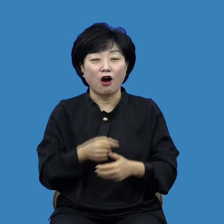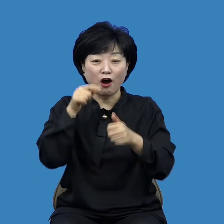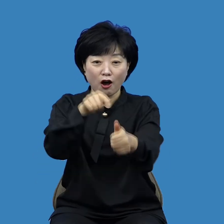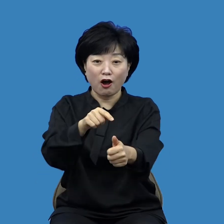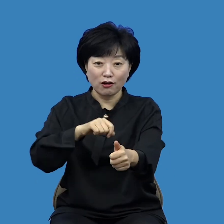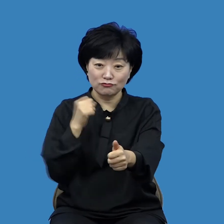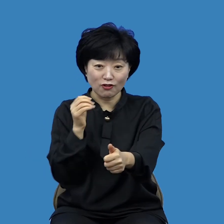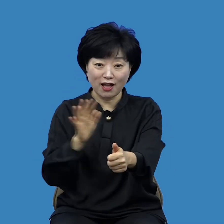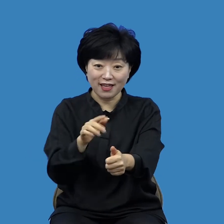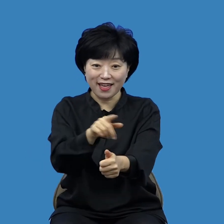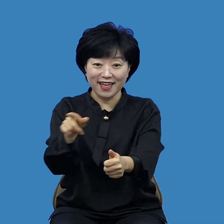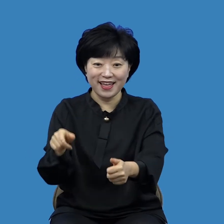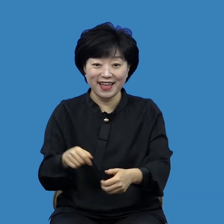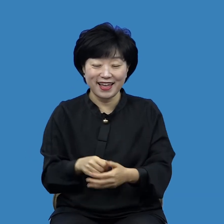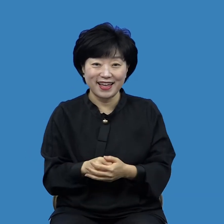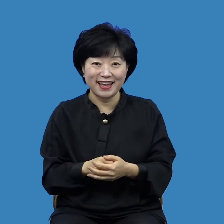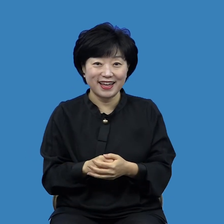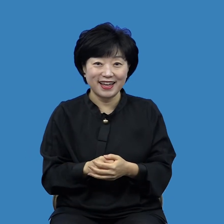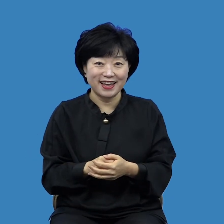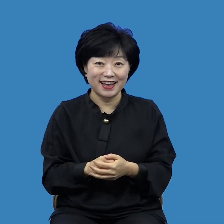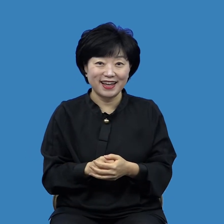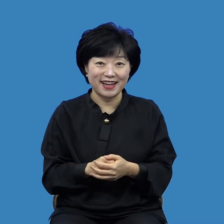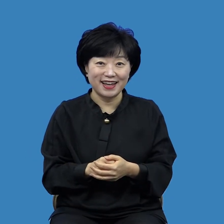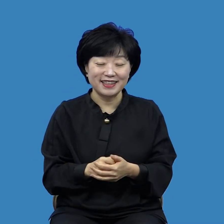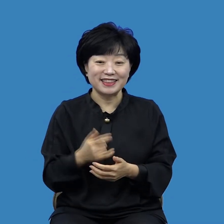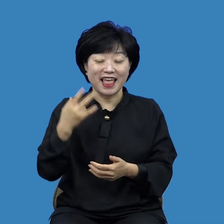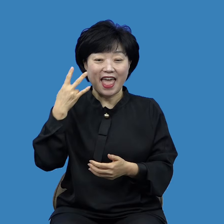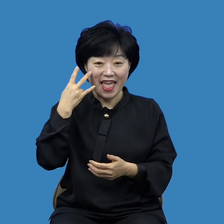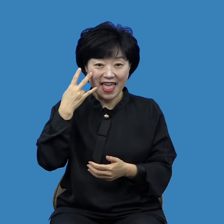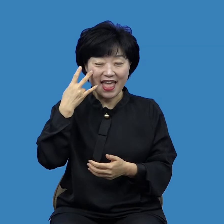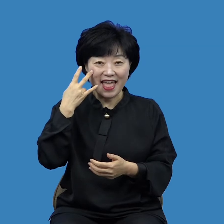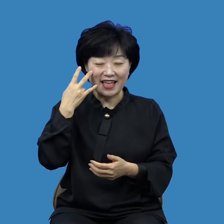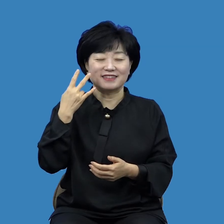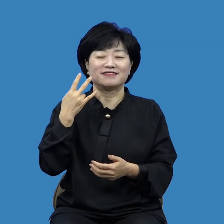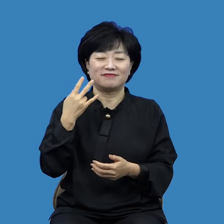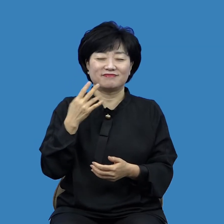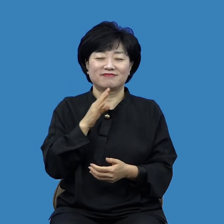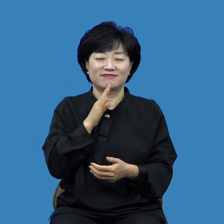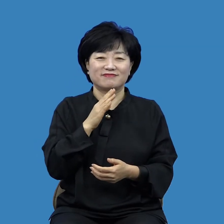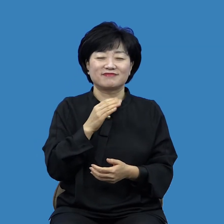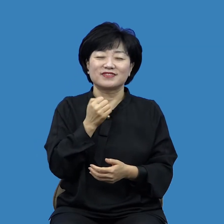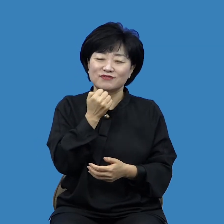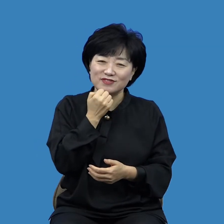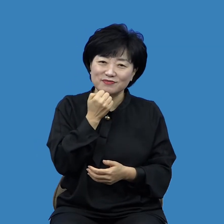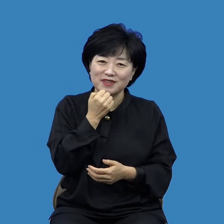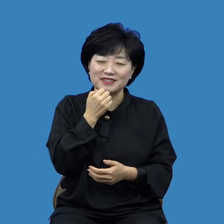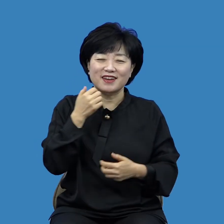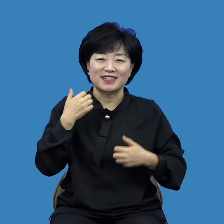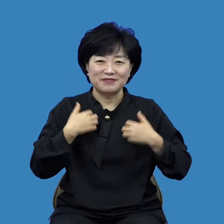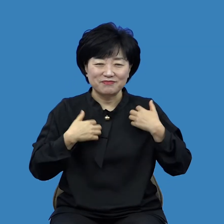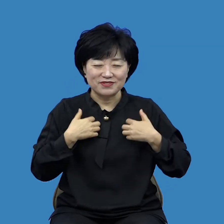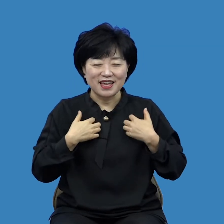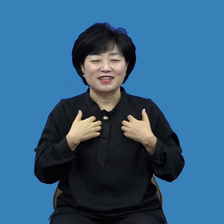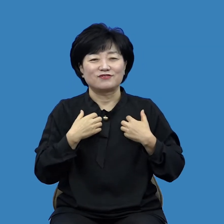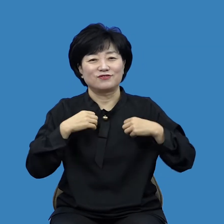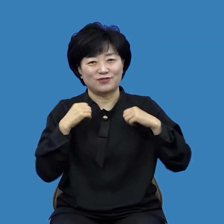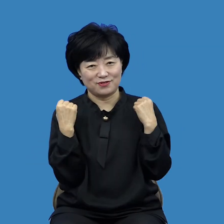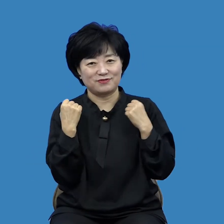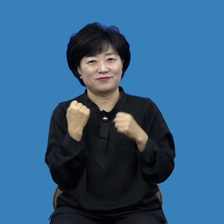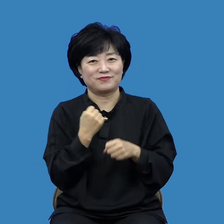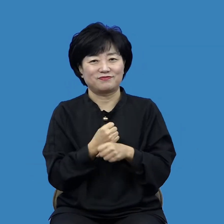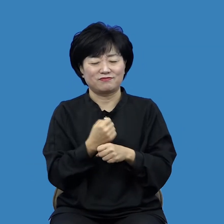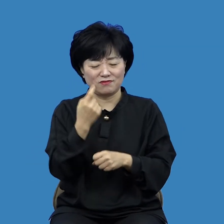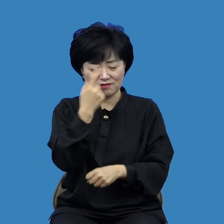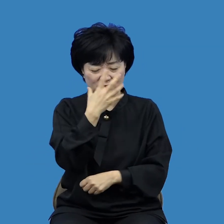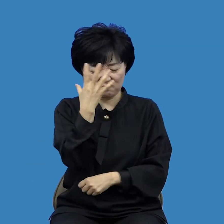이것들이 순종을 안 하네. 자, 네 그러고 웃어봐. 그렇지. 웃으면서 순종해야 되는 거야. 기쁘게. 아멘. 얼굴